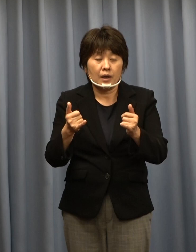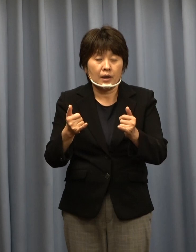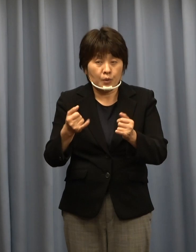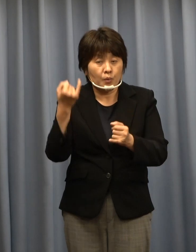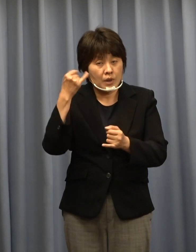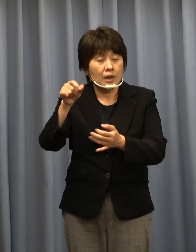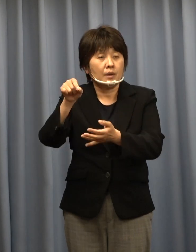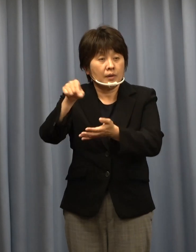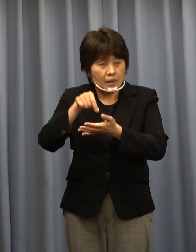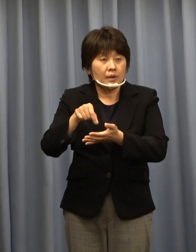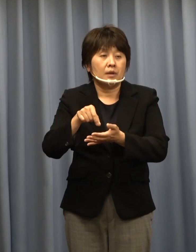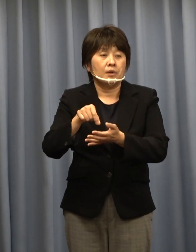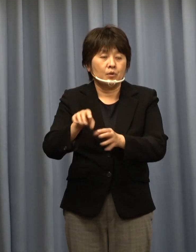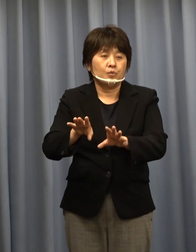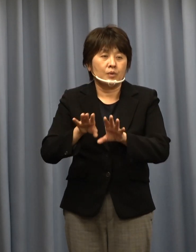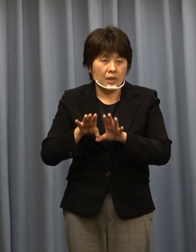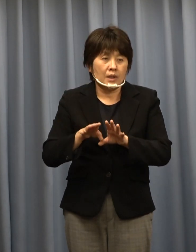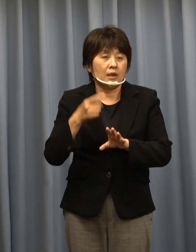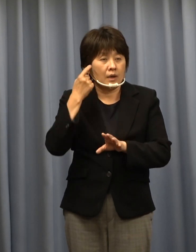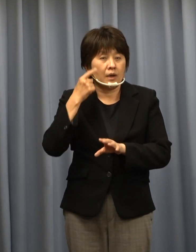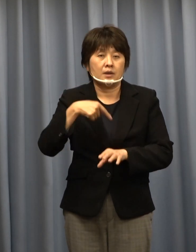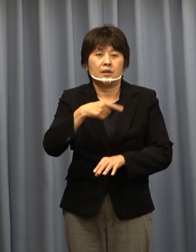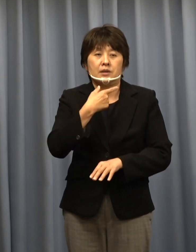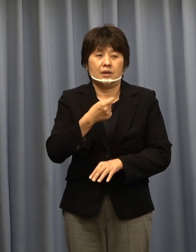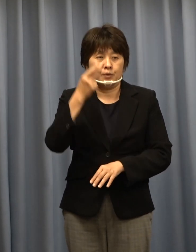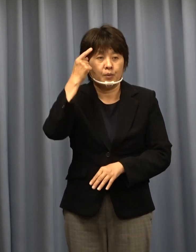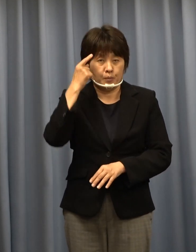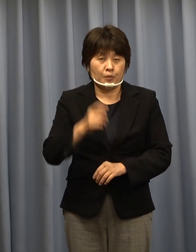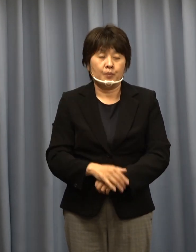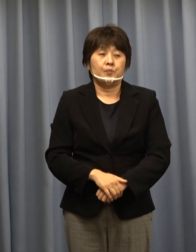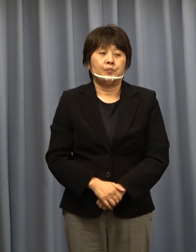については重く受け止めていきたいと思います。